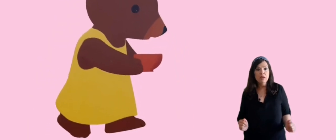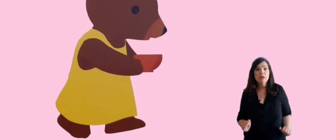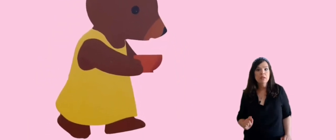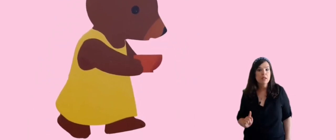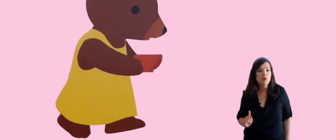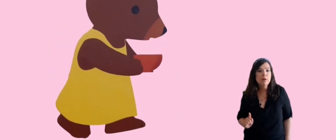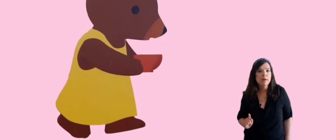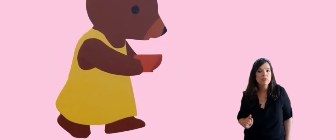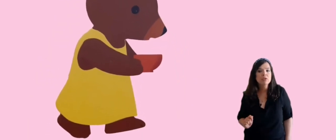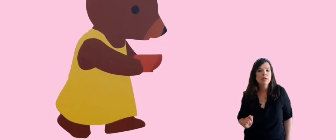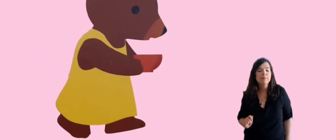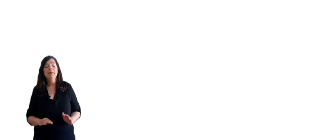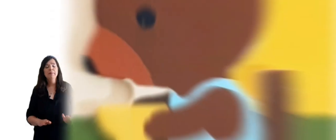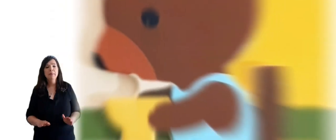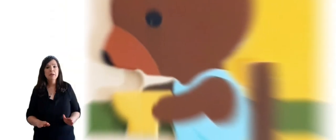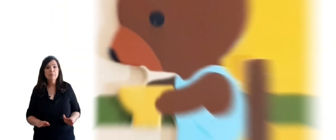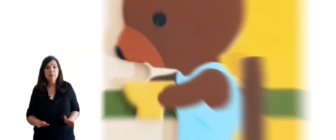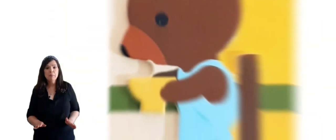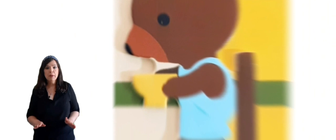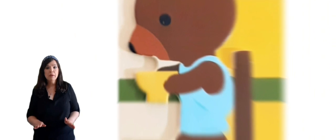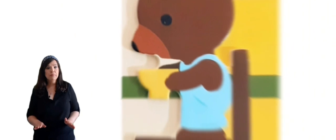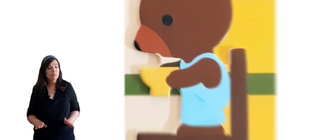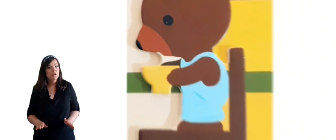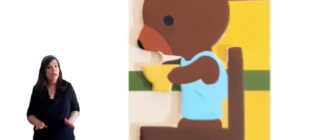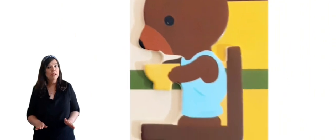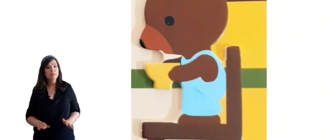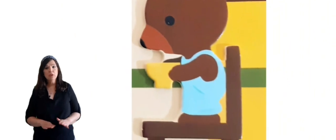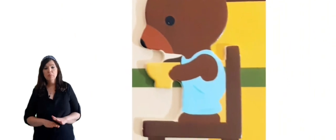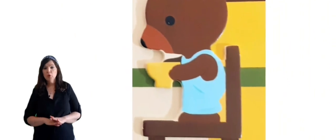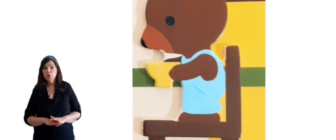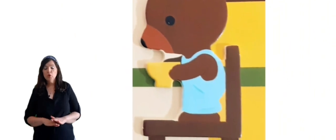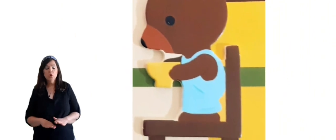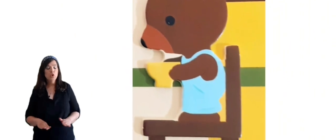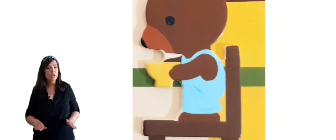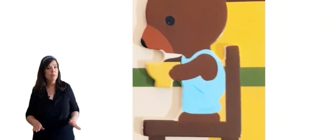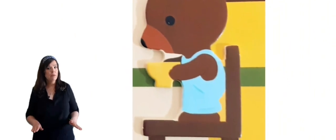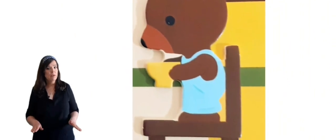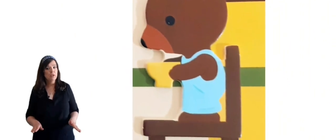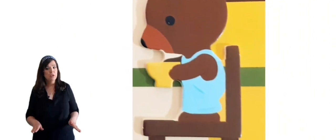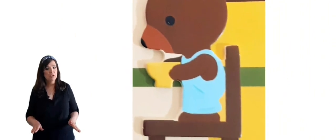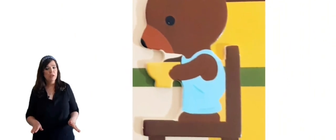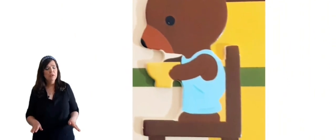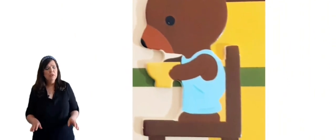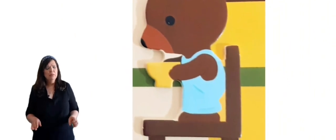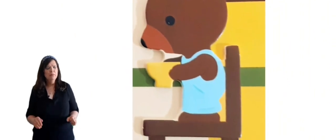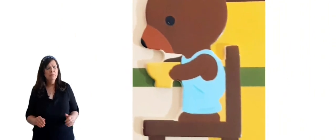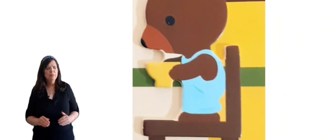también! Dijo Mamá Osa. ¡Mamá, papá! ¡Alguien se comió toda mi